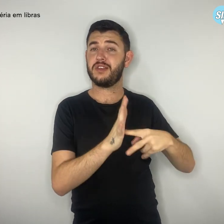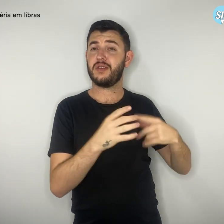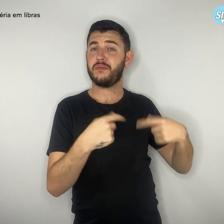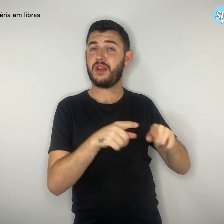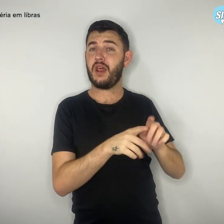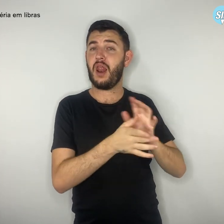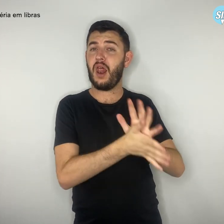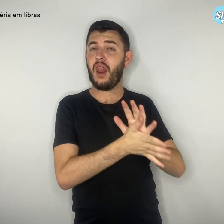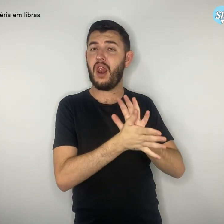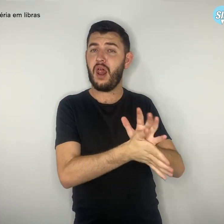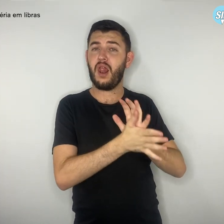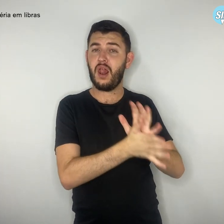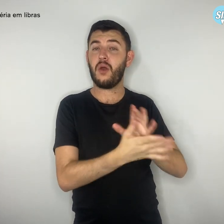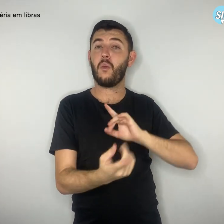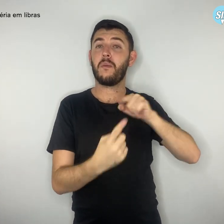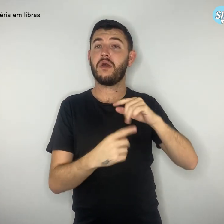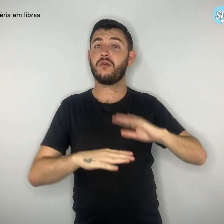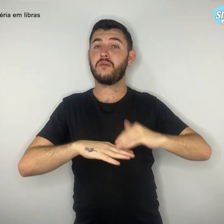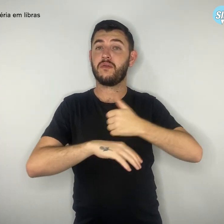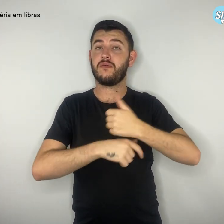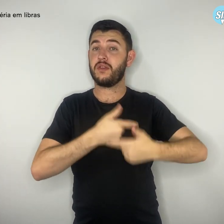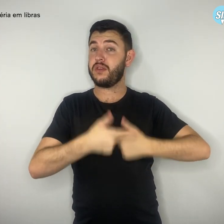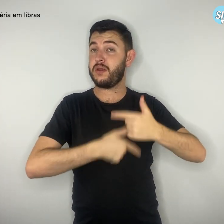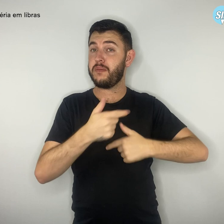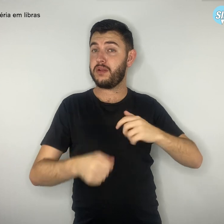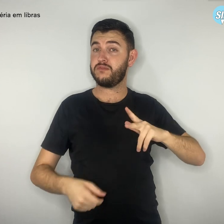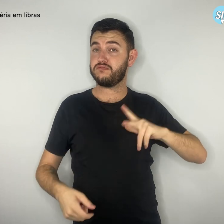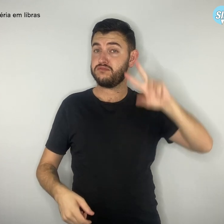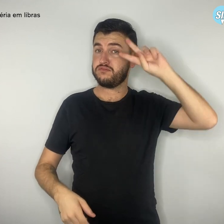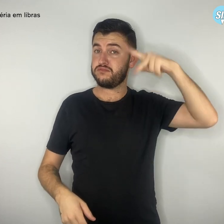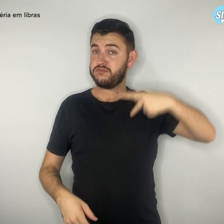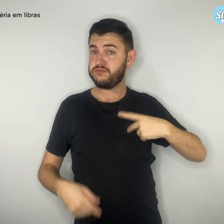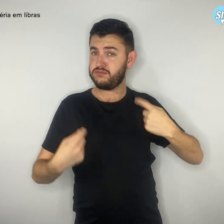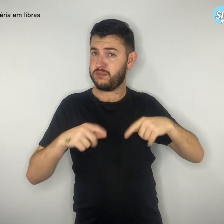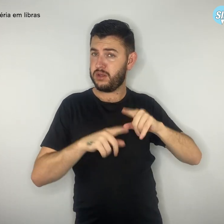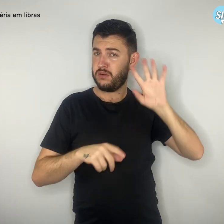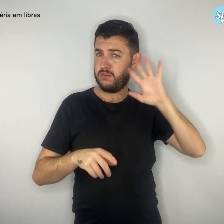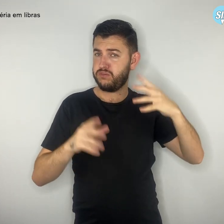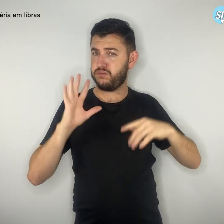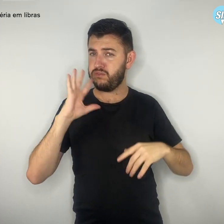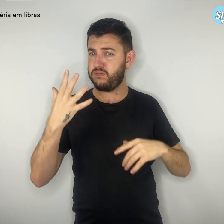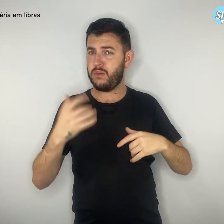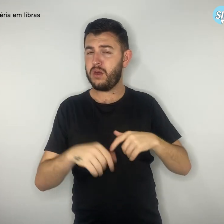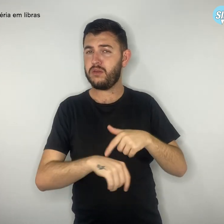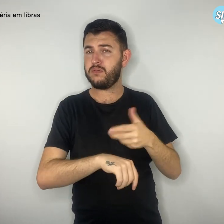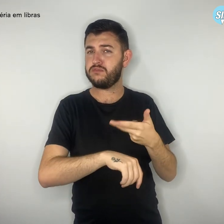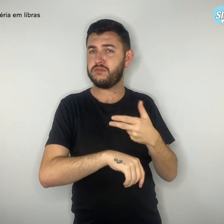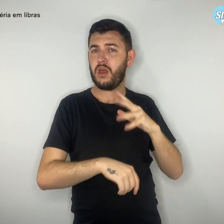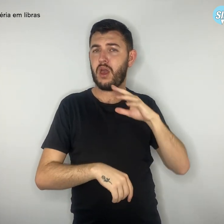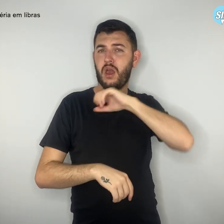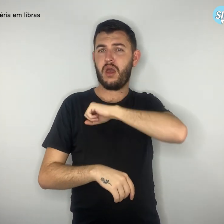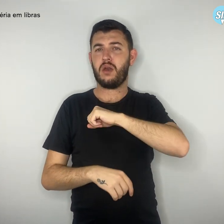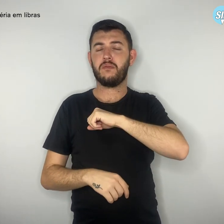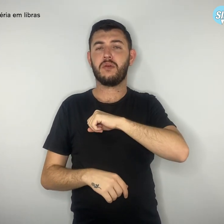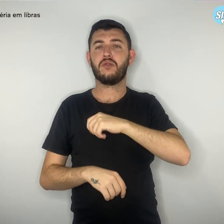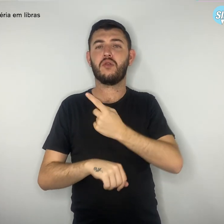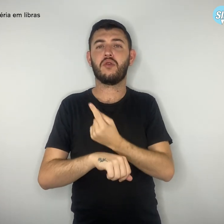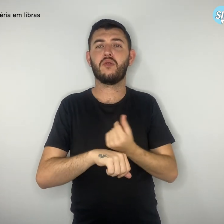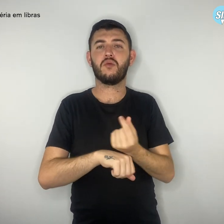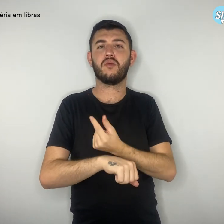devem ser esmagados para que os trabalhadores individuais tenham que se virar sozinhos no mar